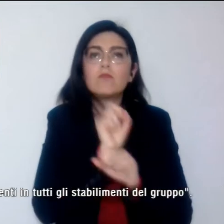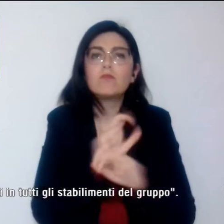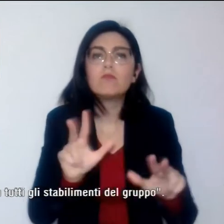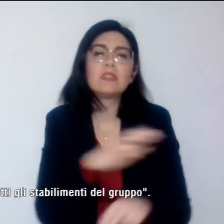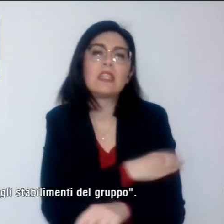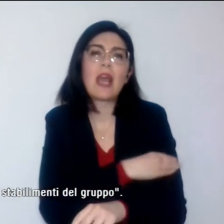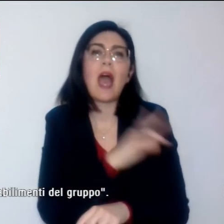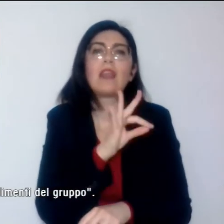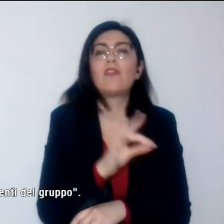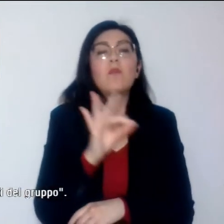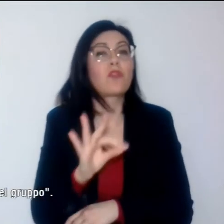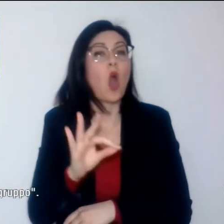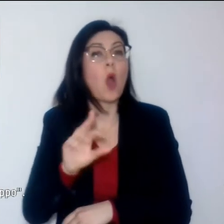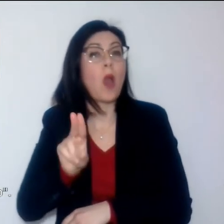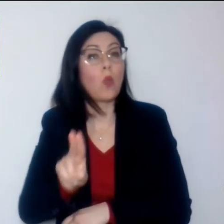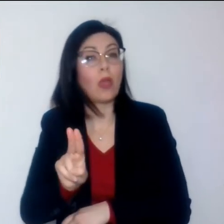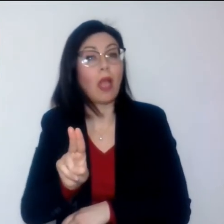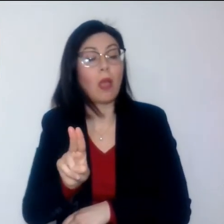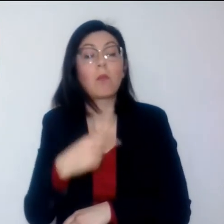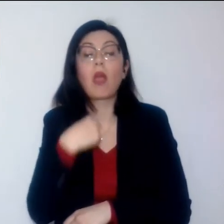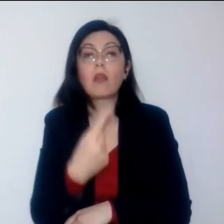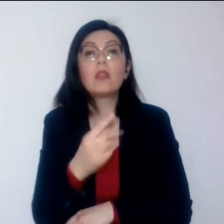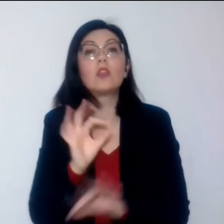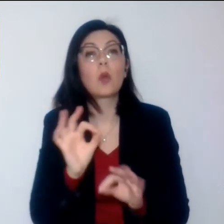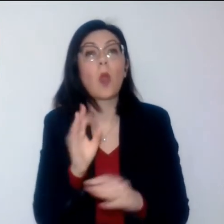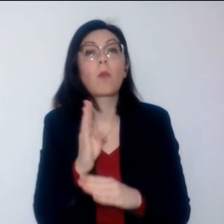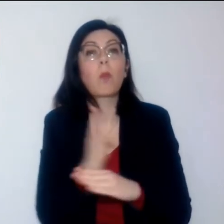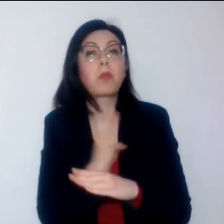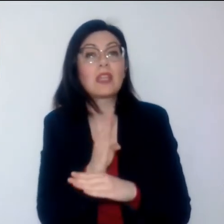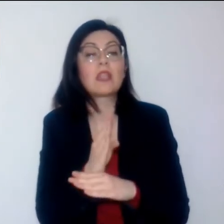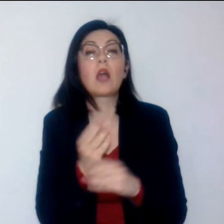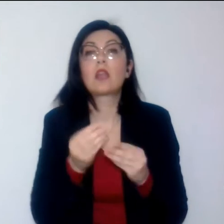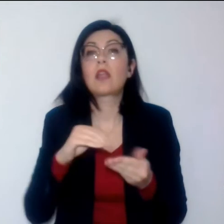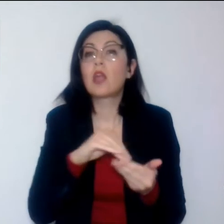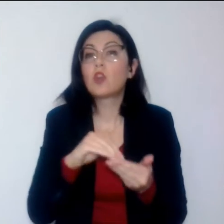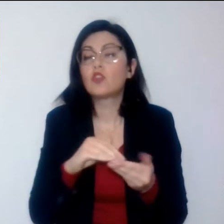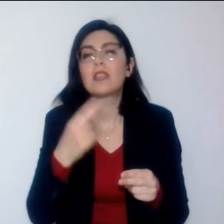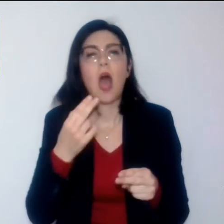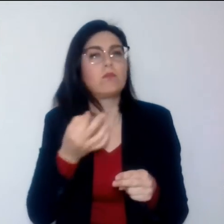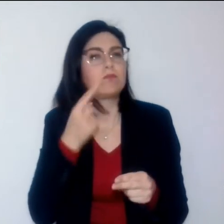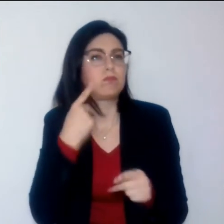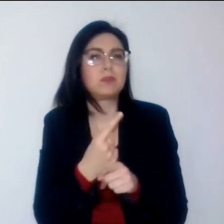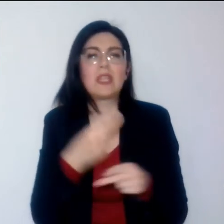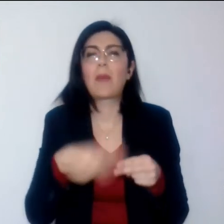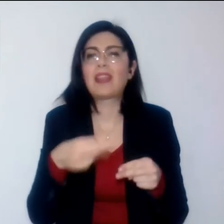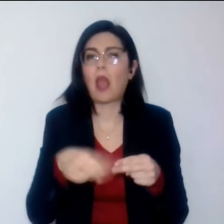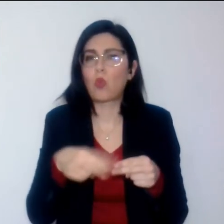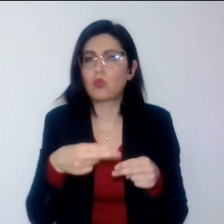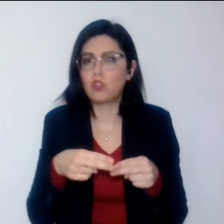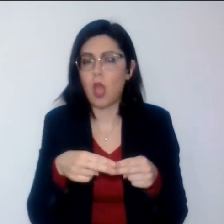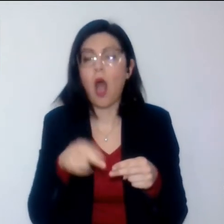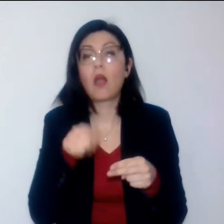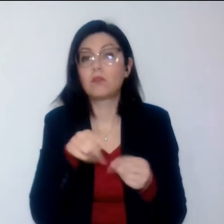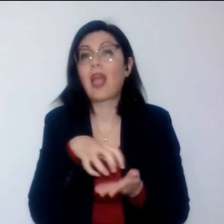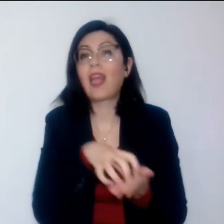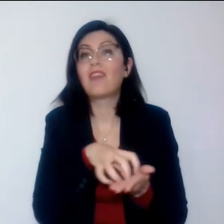precisando che il business della società rimane la metallurgia e che sono definiti investimenti in